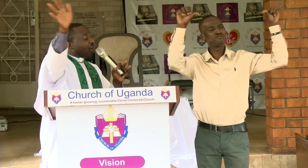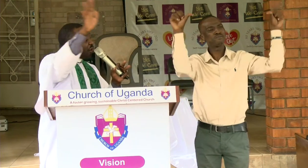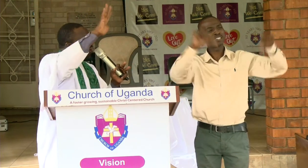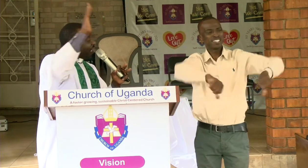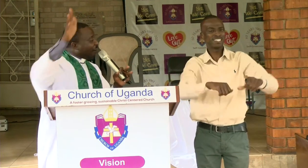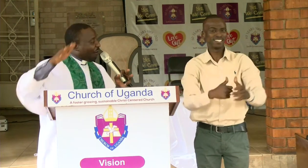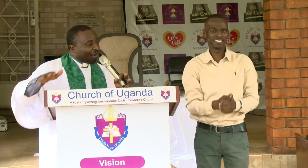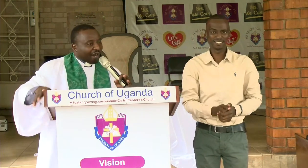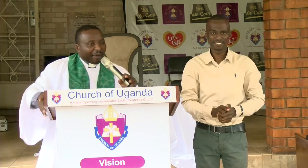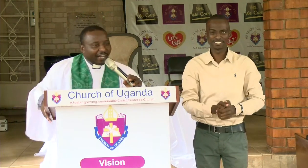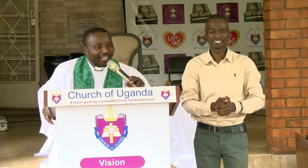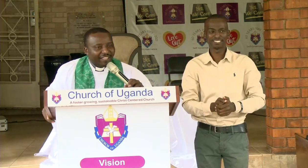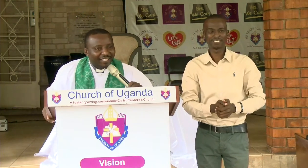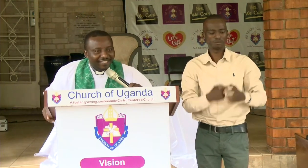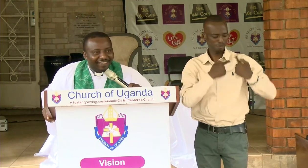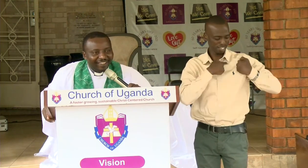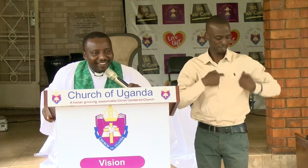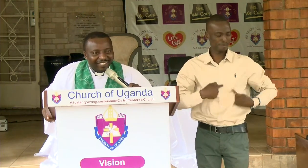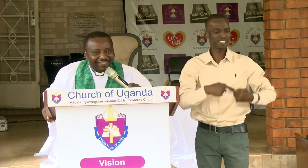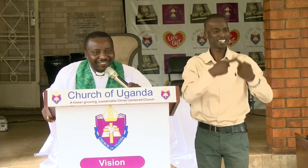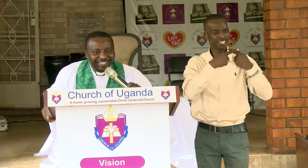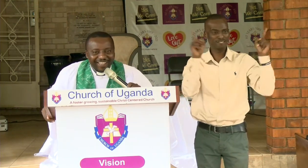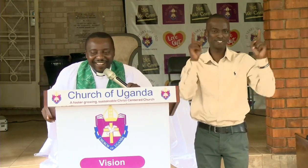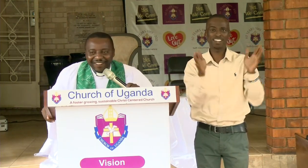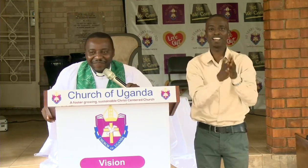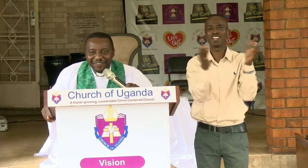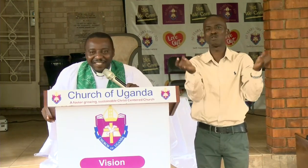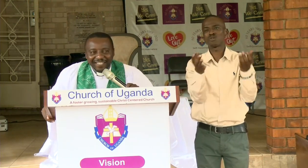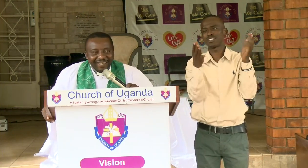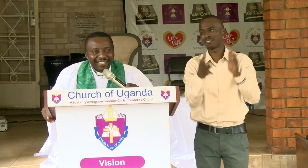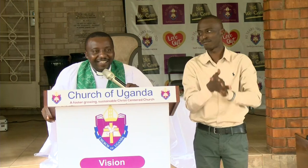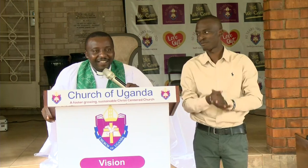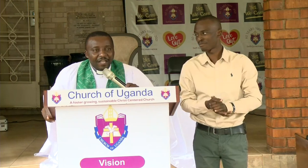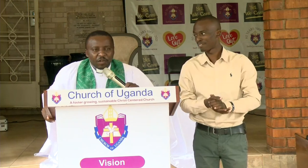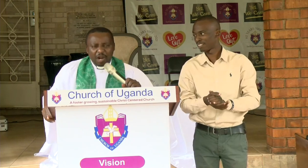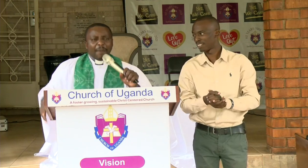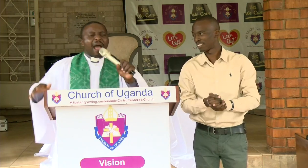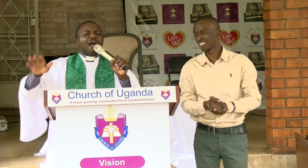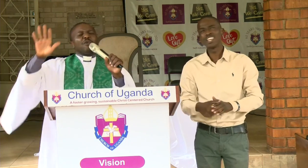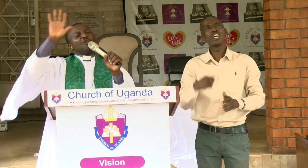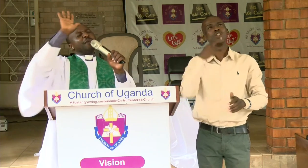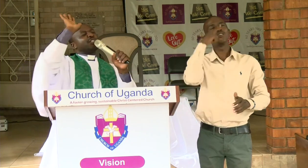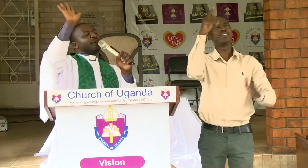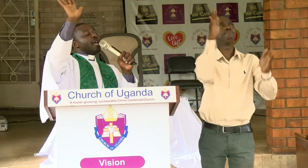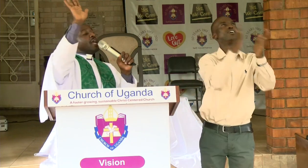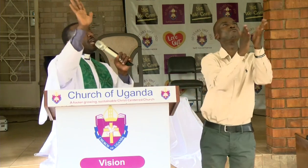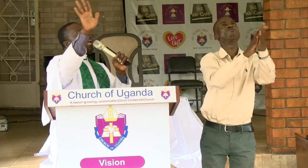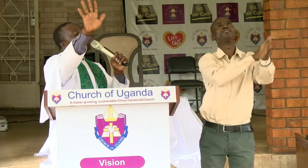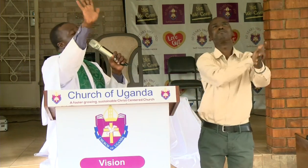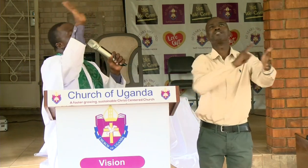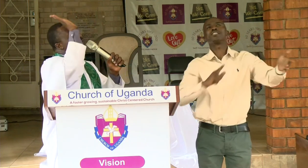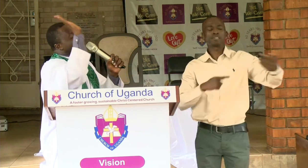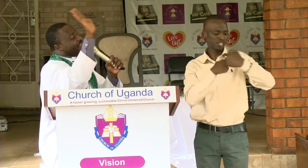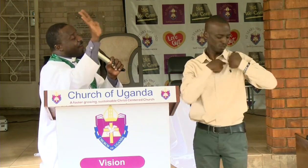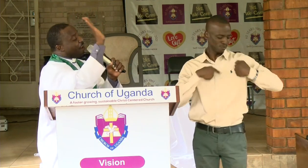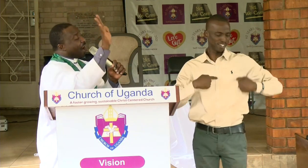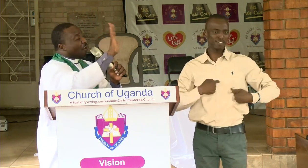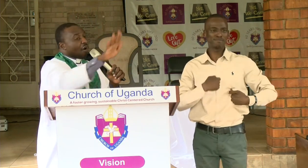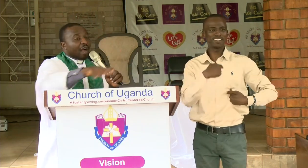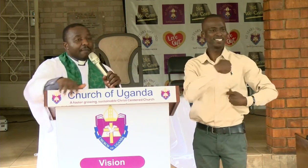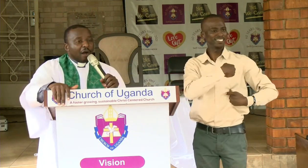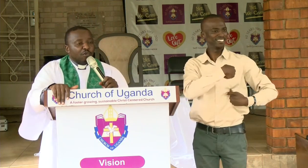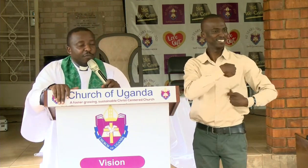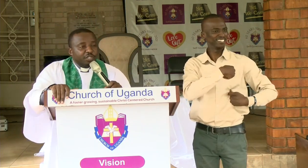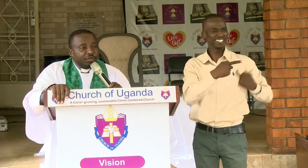gw'oyogerako toyogera ku oyo kabaka yennyini halleluya nokama agulumiziwe naye ng'oli kujaja